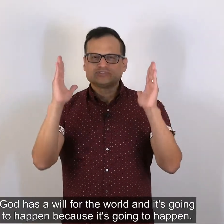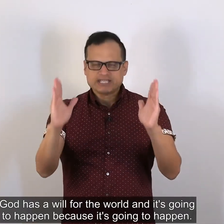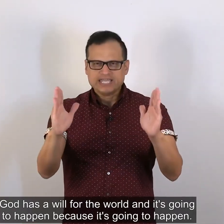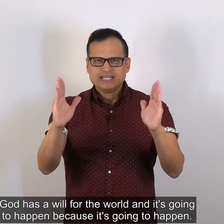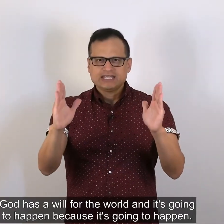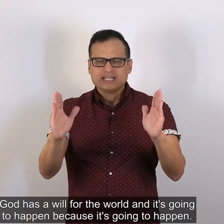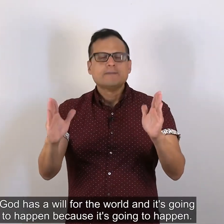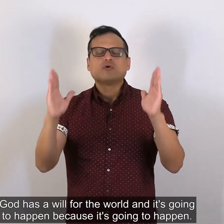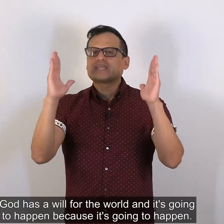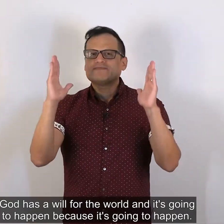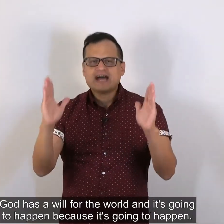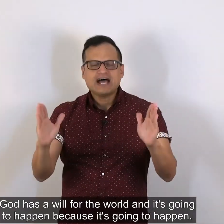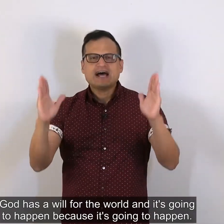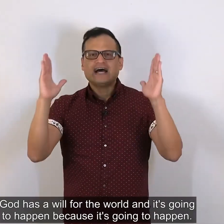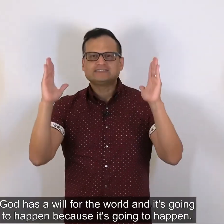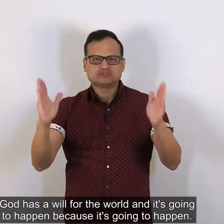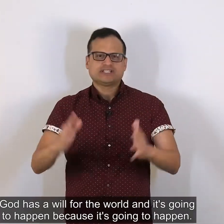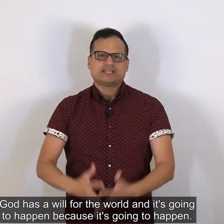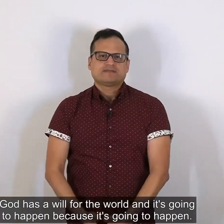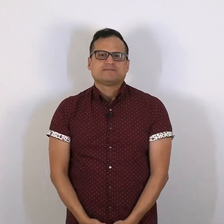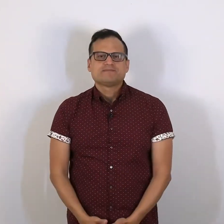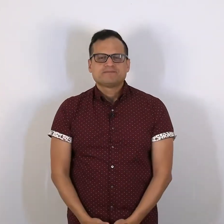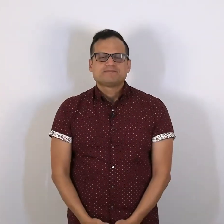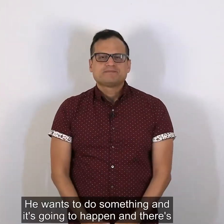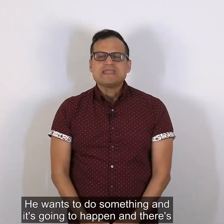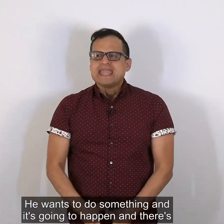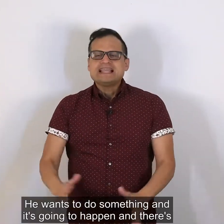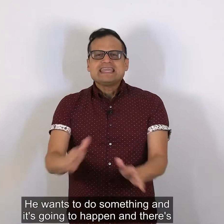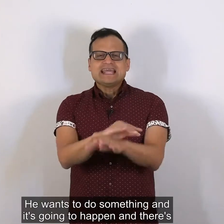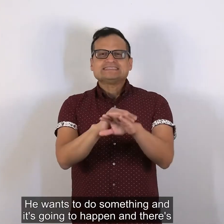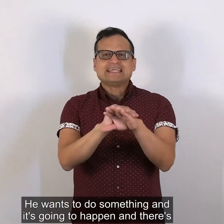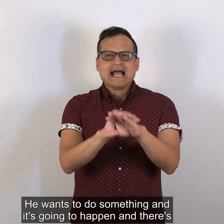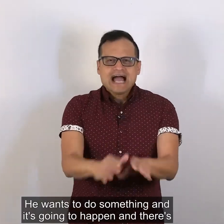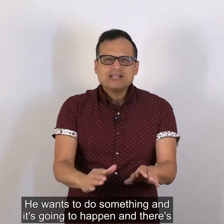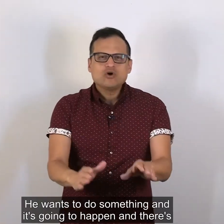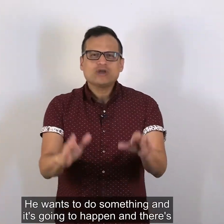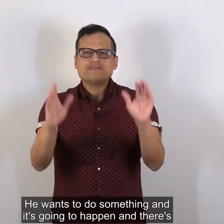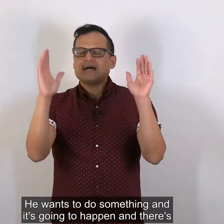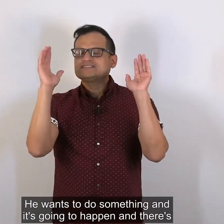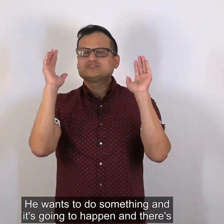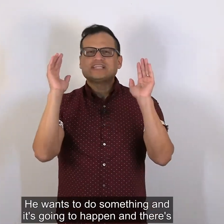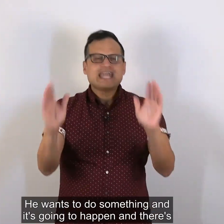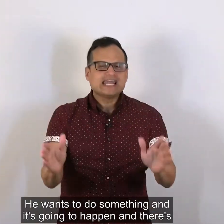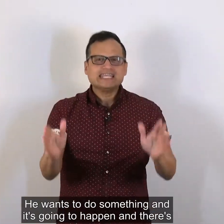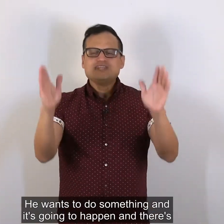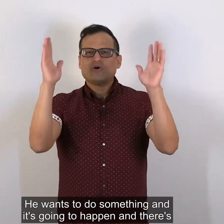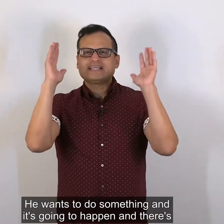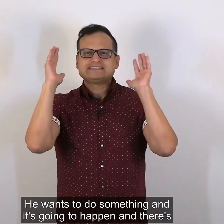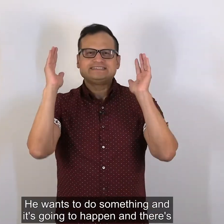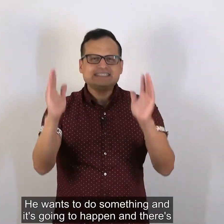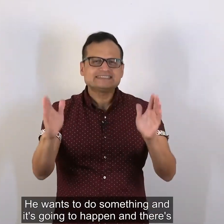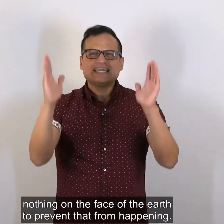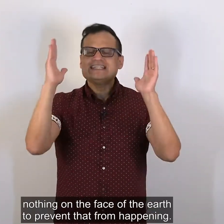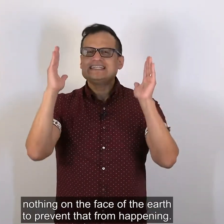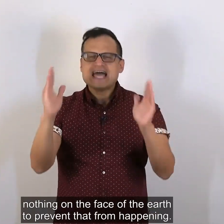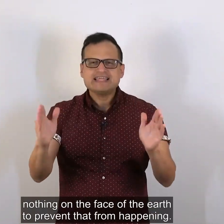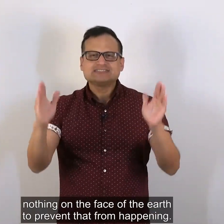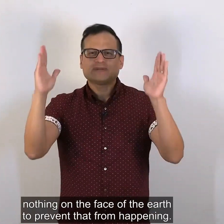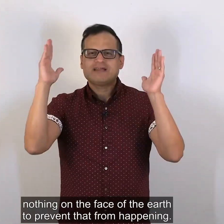suceder porque va a suceder. Él quiere hacer algo y va a suceder y no existe nada sobre la